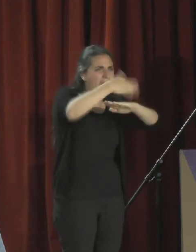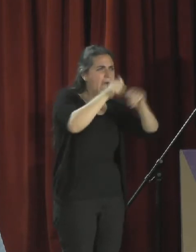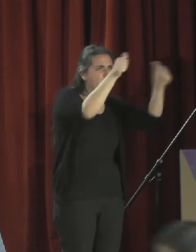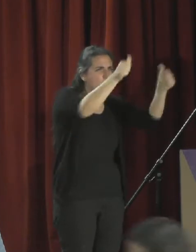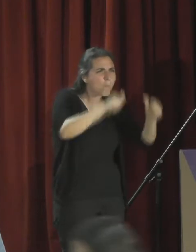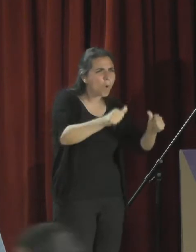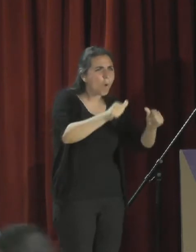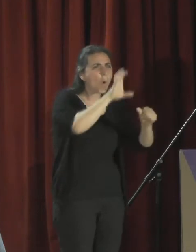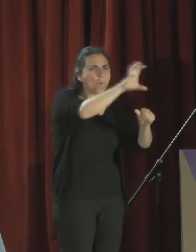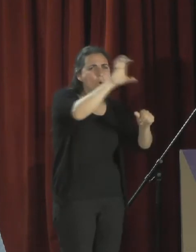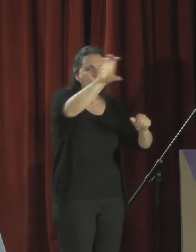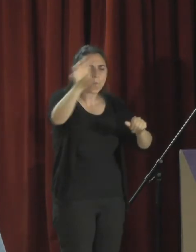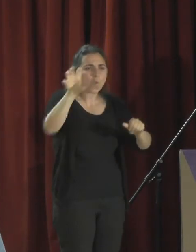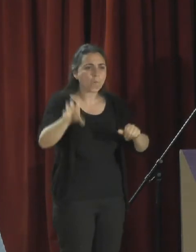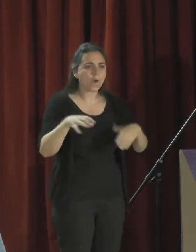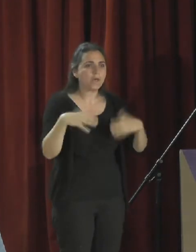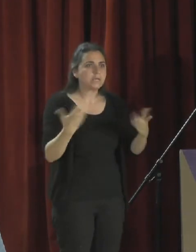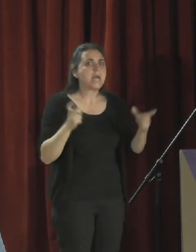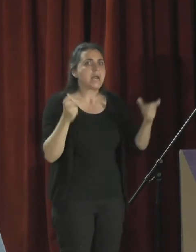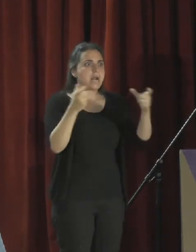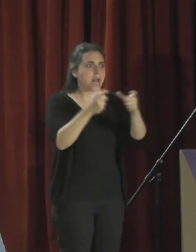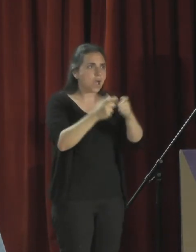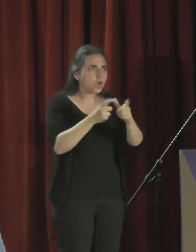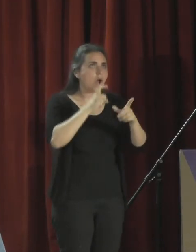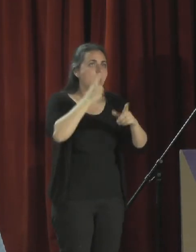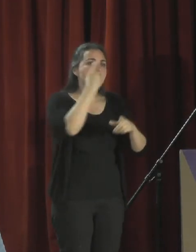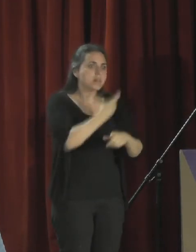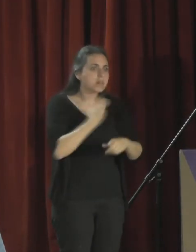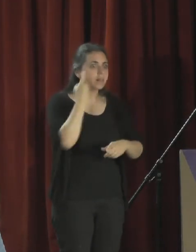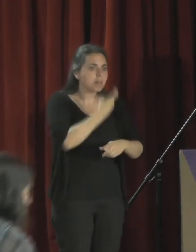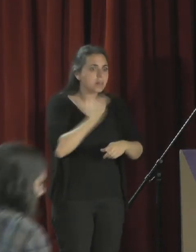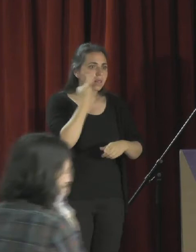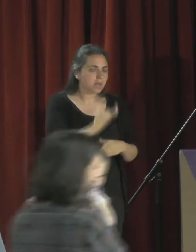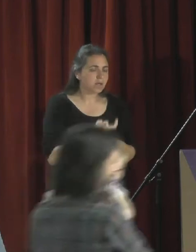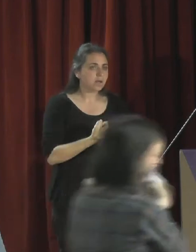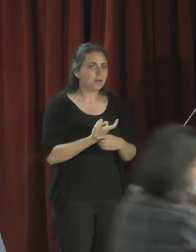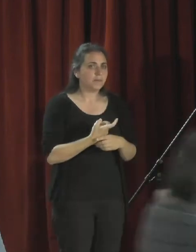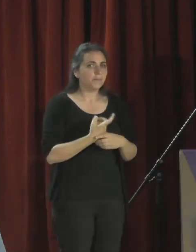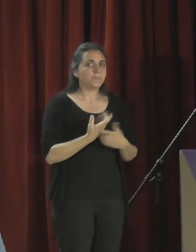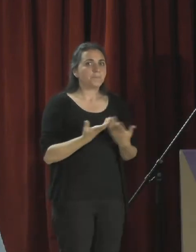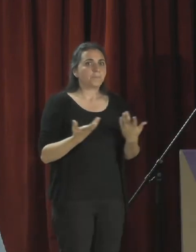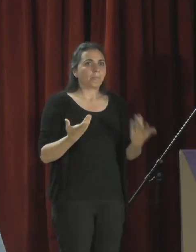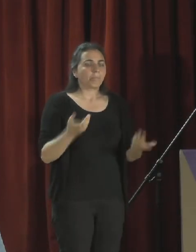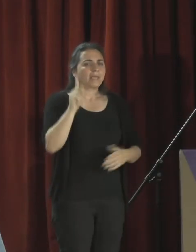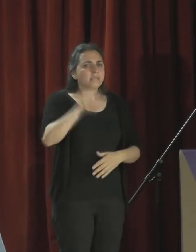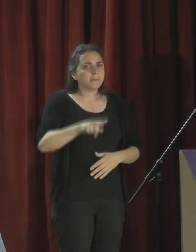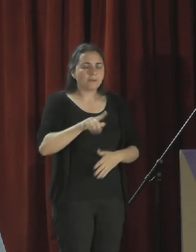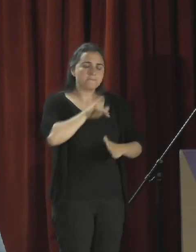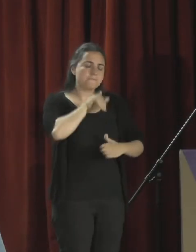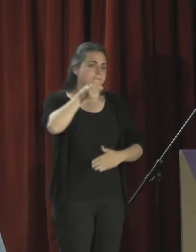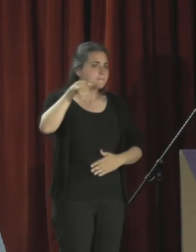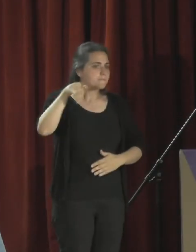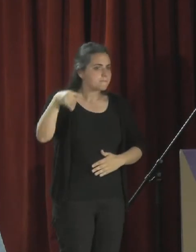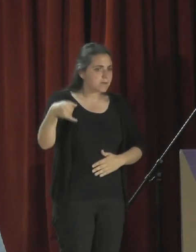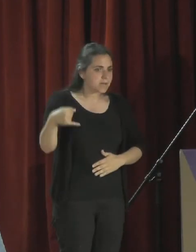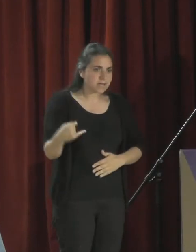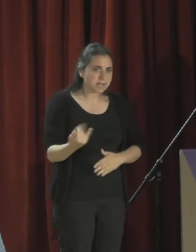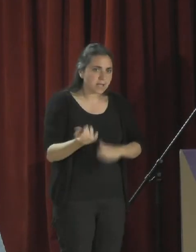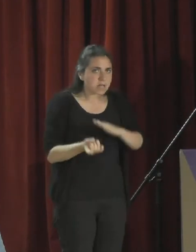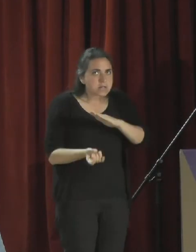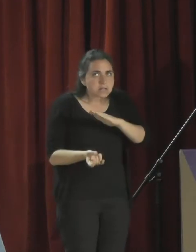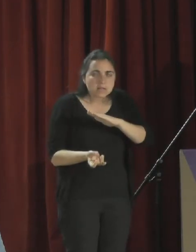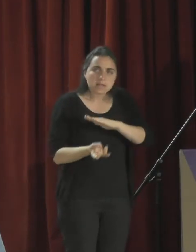moitas reunións moi longas e que dan ánimos e sorrín cando o cansanzo asoma e